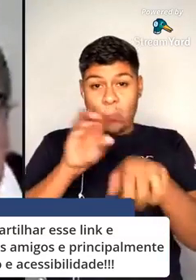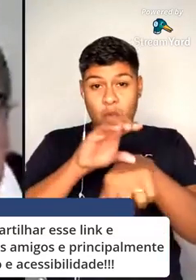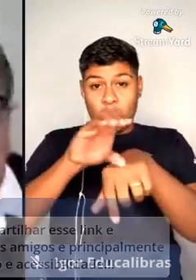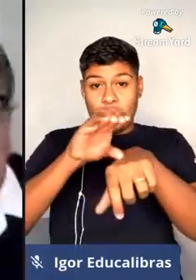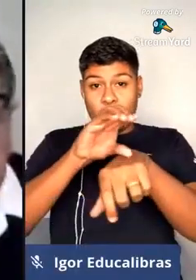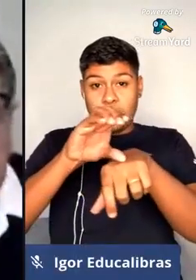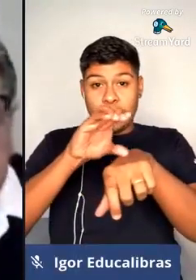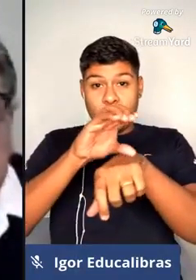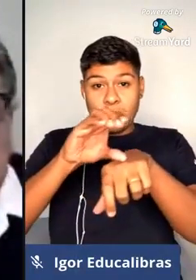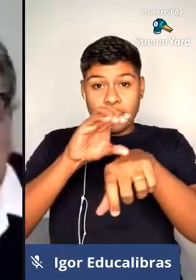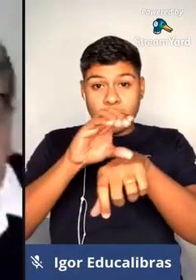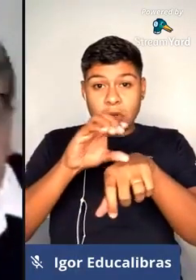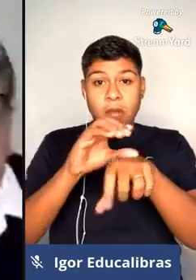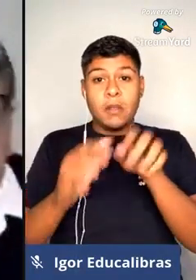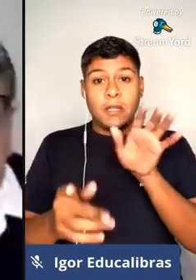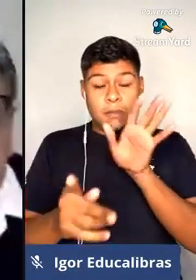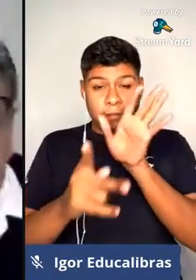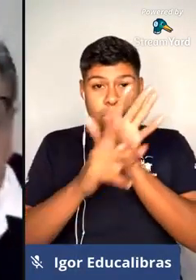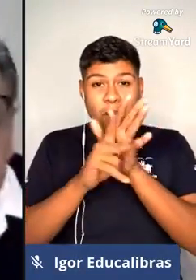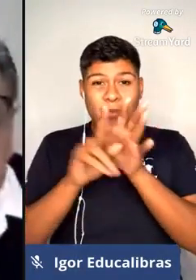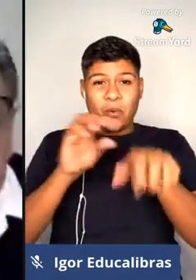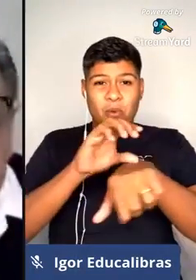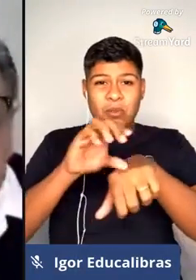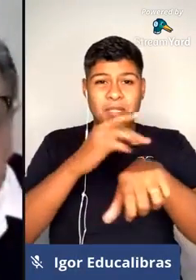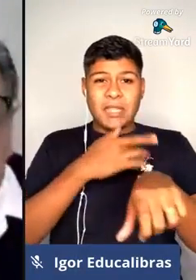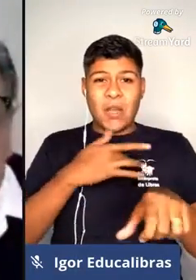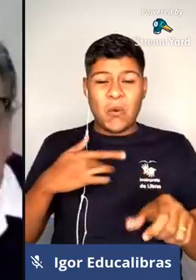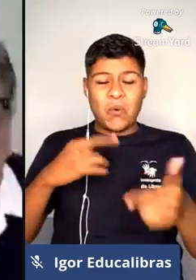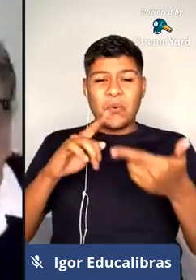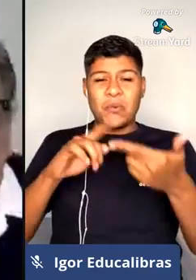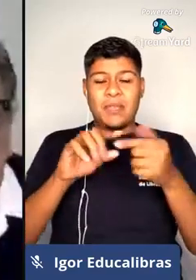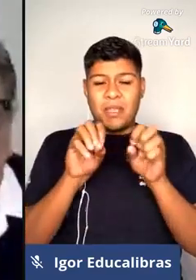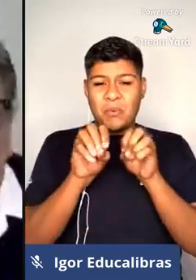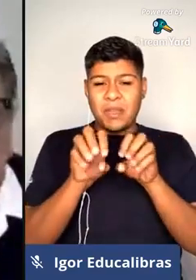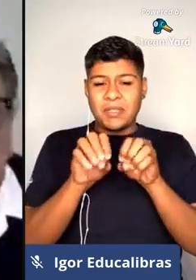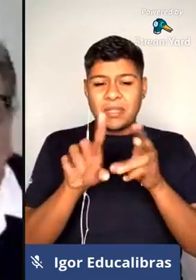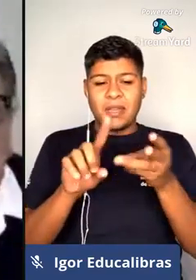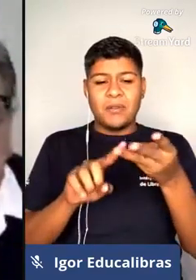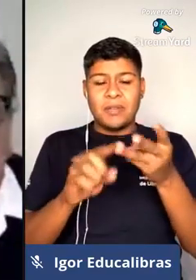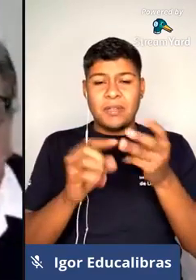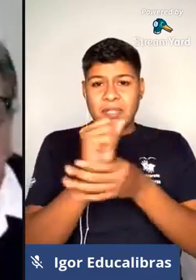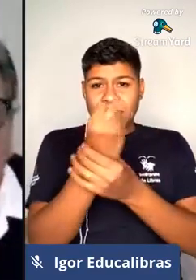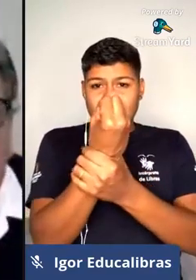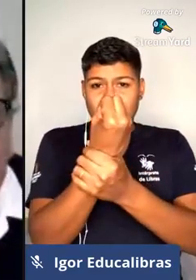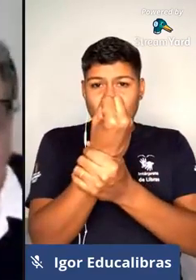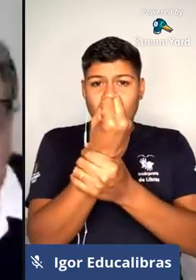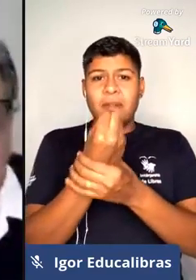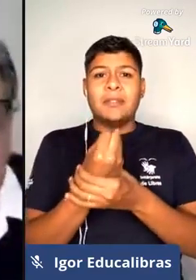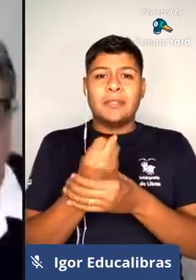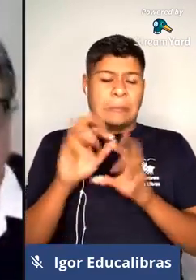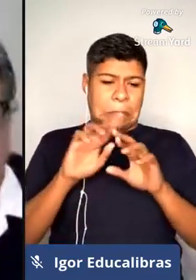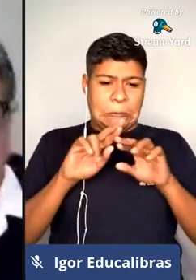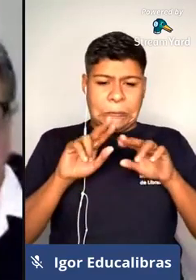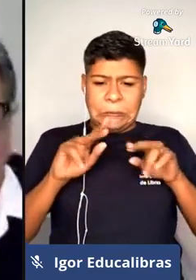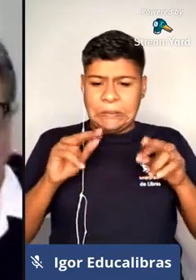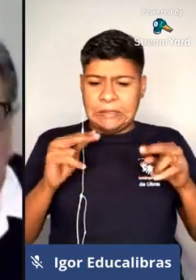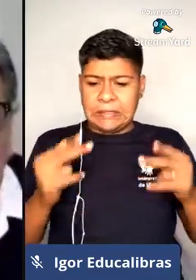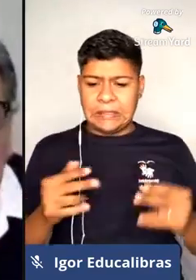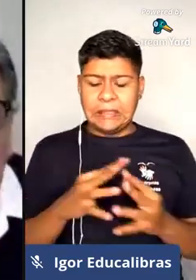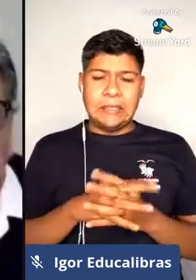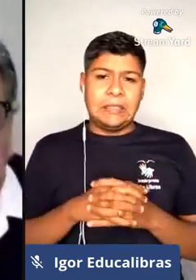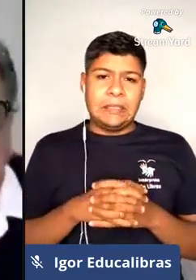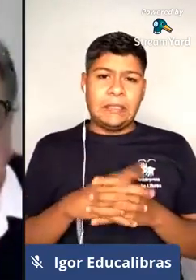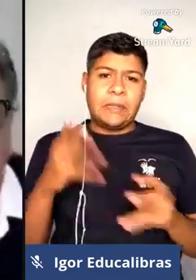são os dispositivos constitucionais, saúde, educação, segurança, moradia e renda. Então, esses